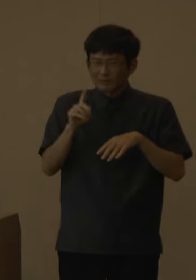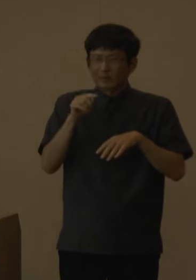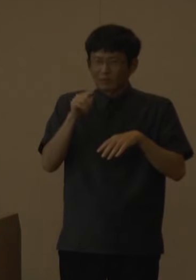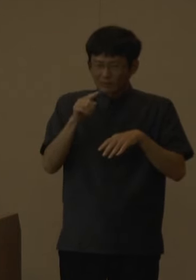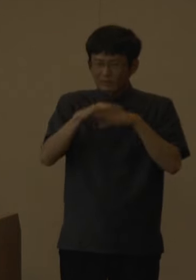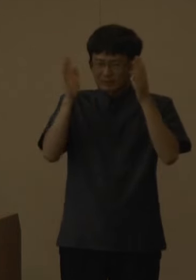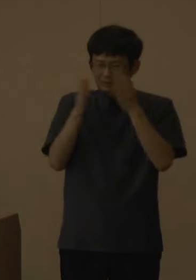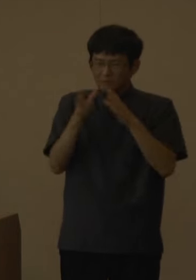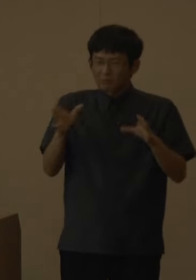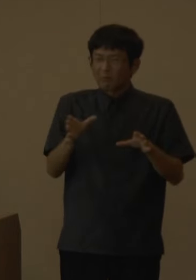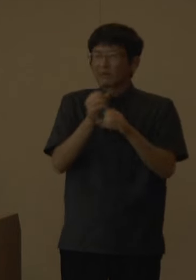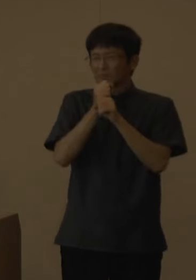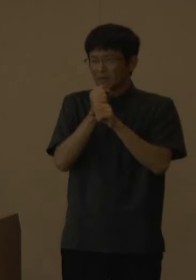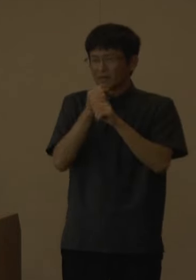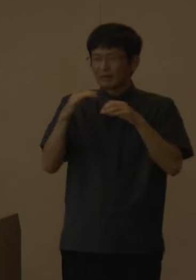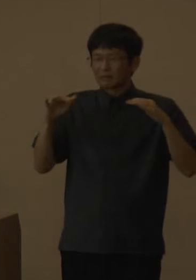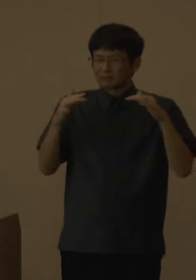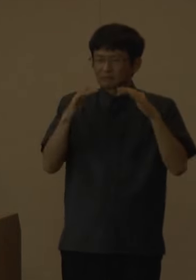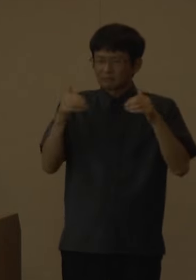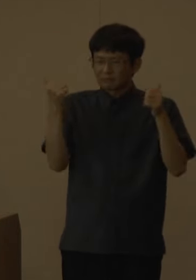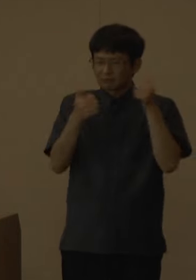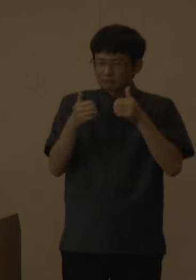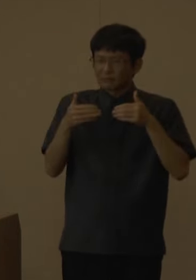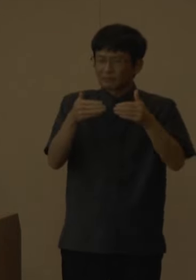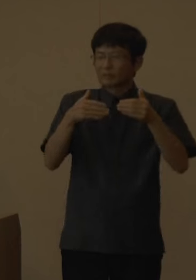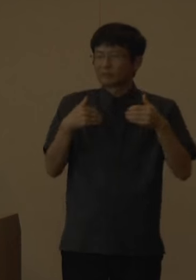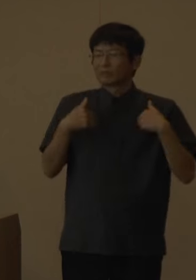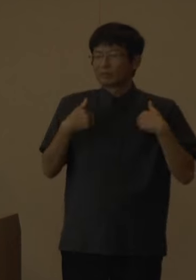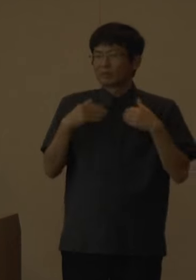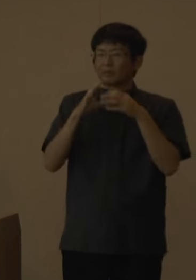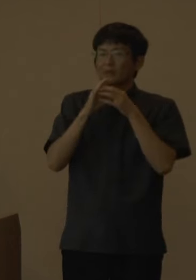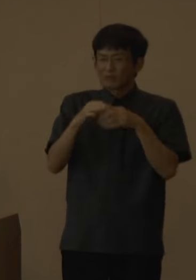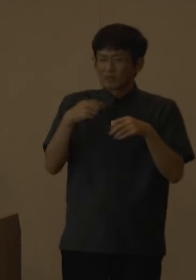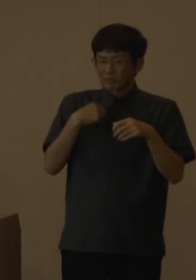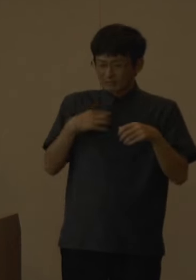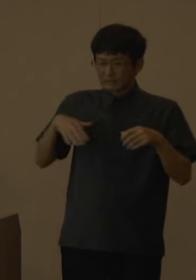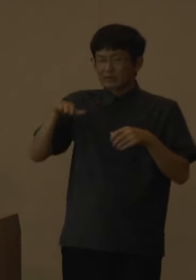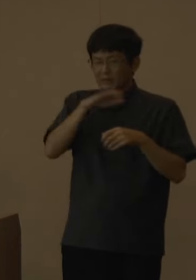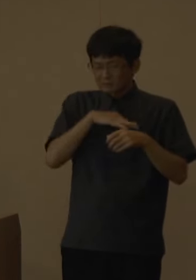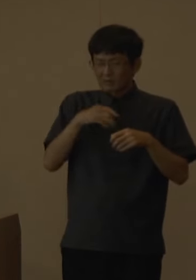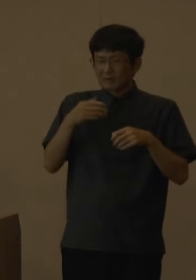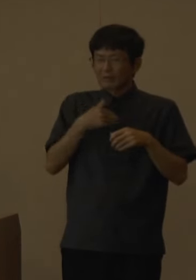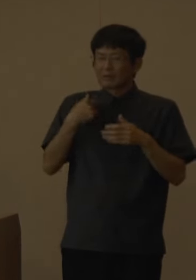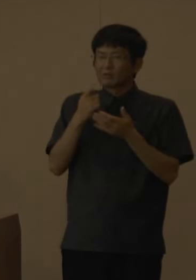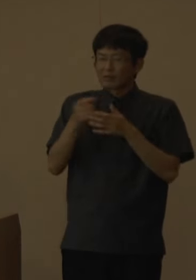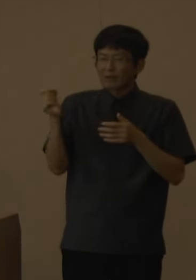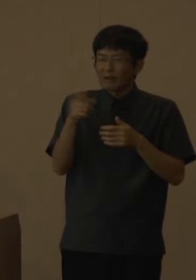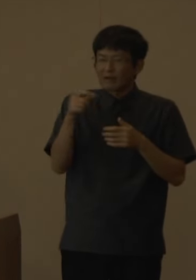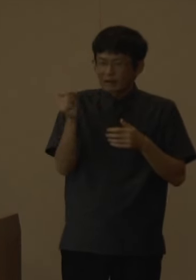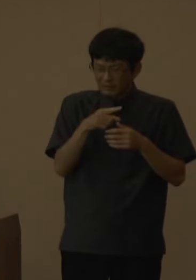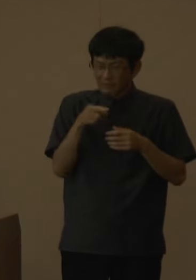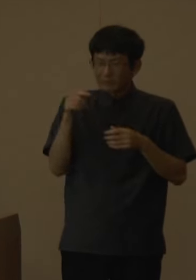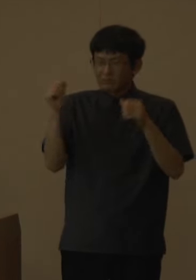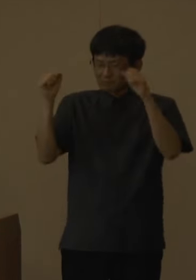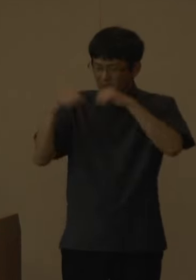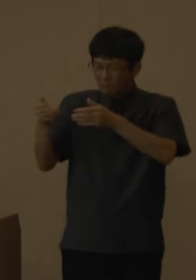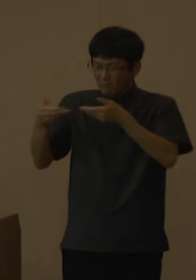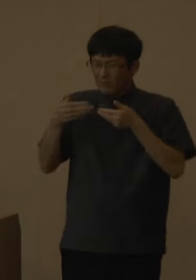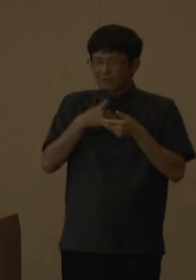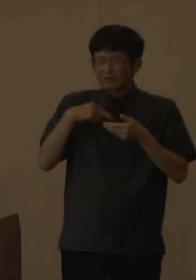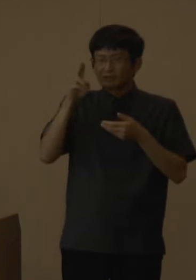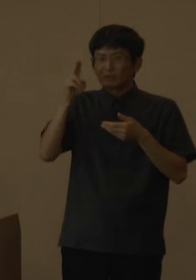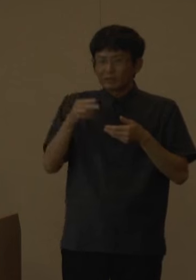議を進めていく必要があると考えておりますので、我々もできるだけ早期にそのような、同意が得られるように